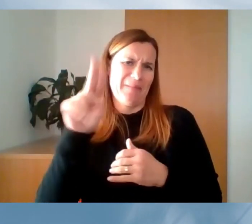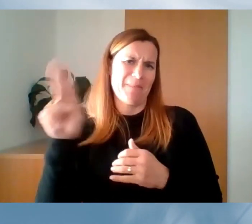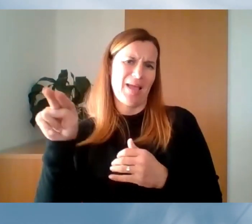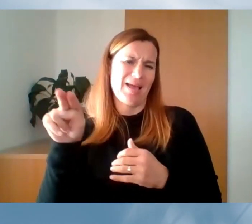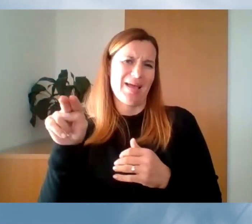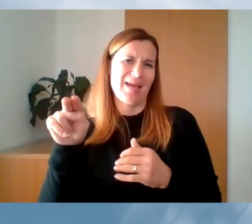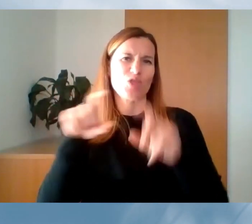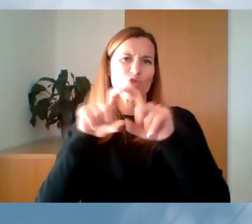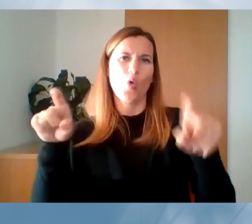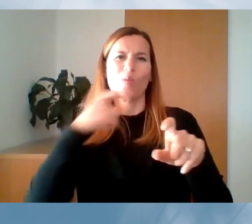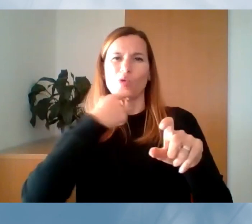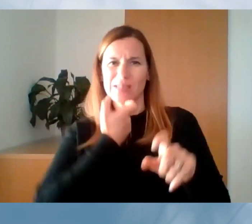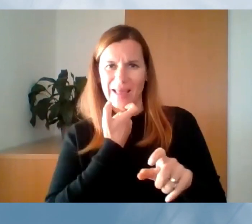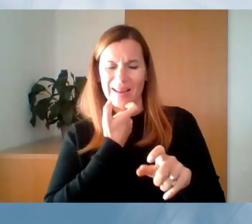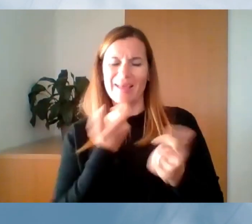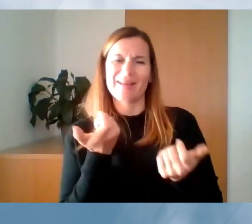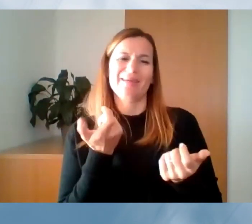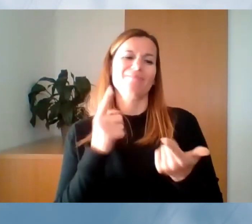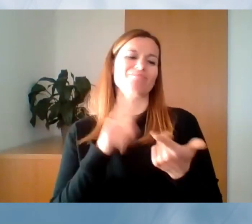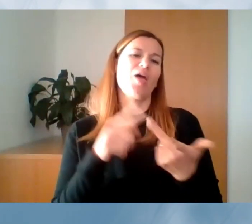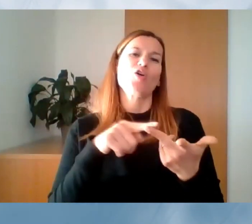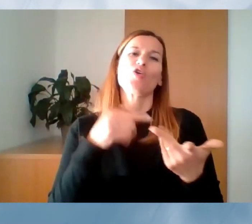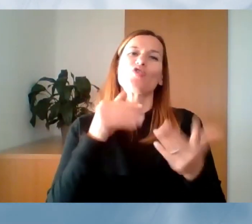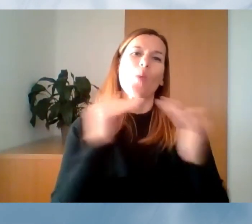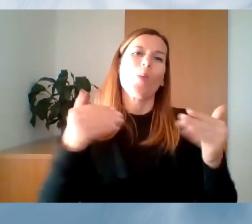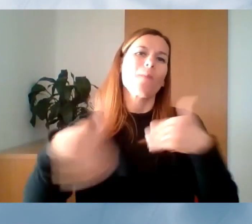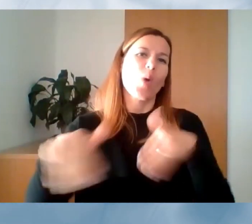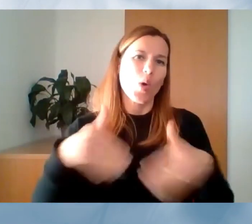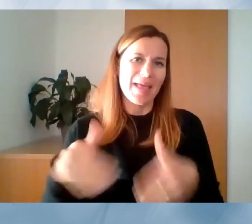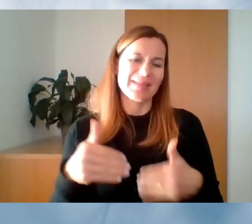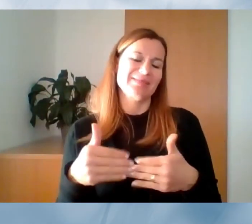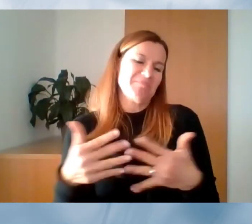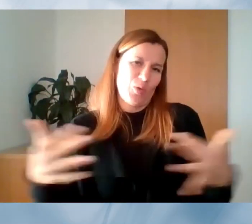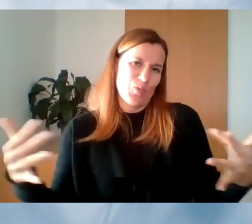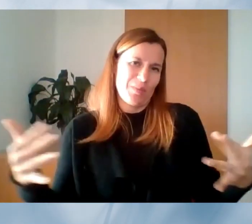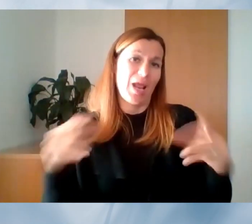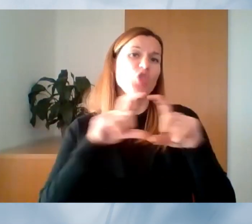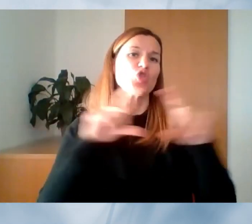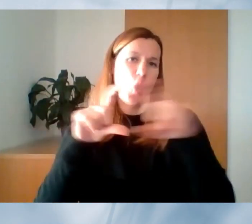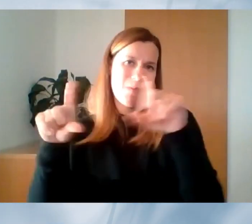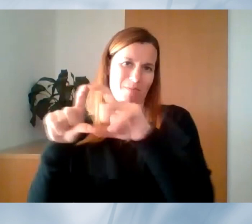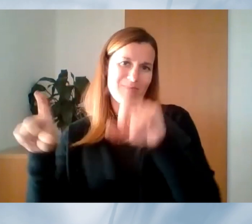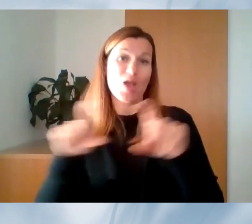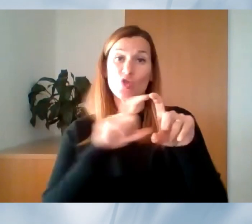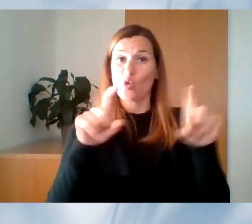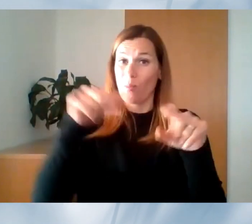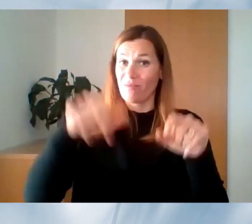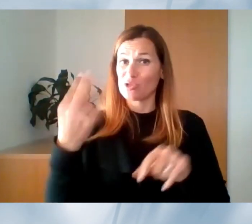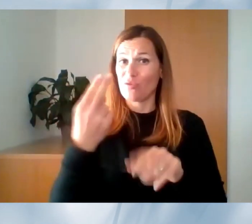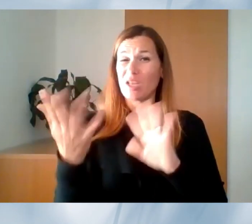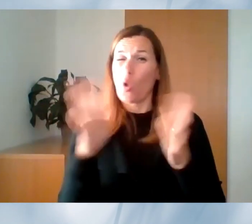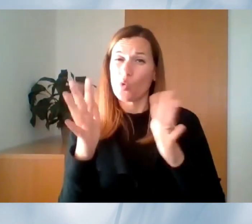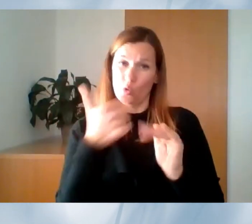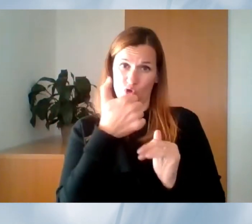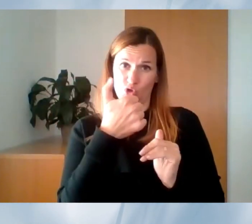ima dom ostarelih, dom upokojencev in tako naprej. Domovi. Domov imamo v Sloveniji